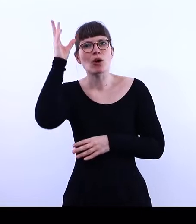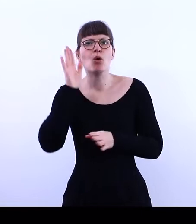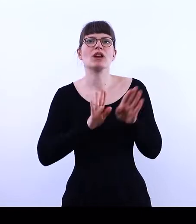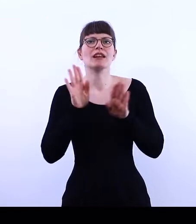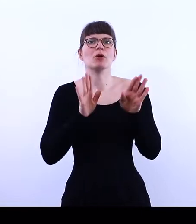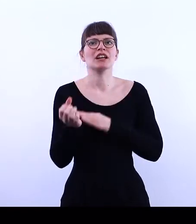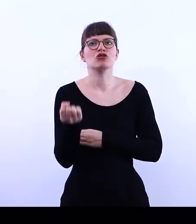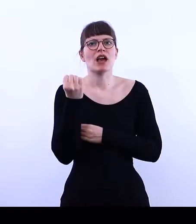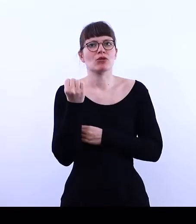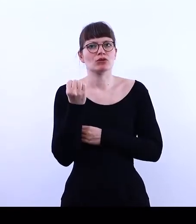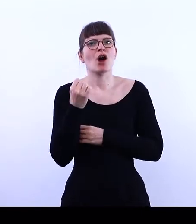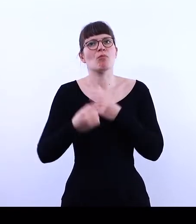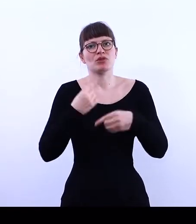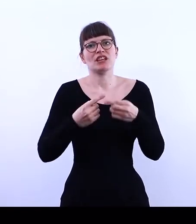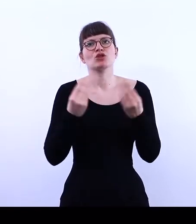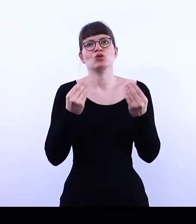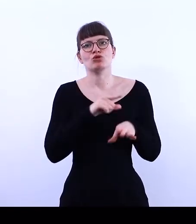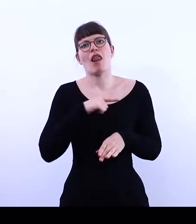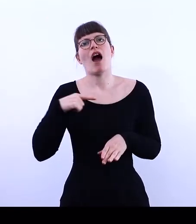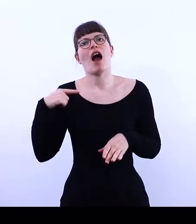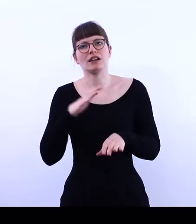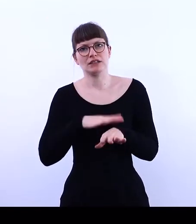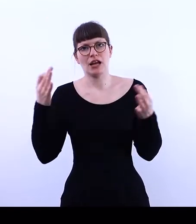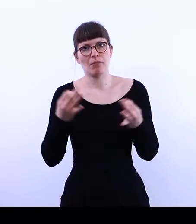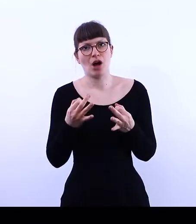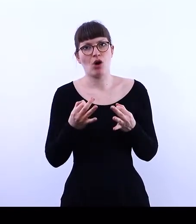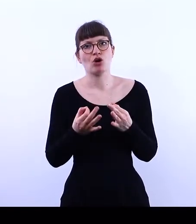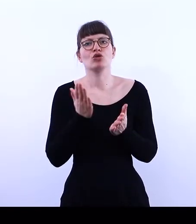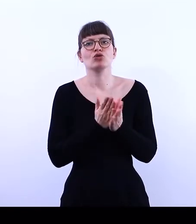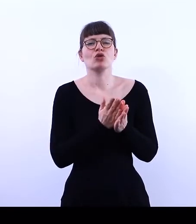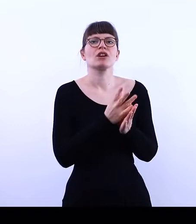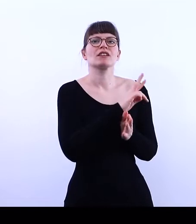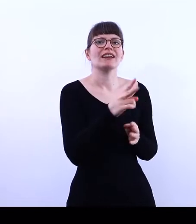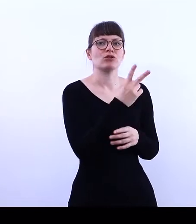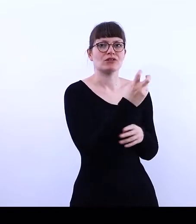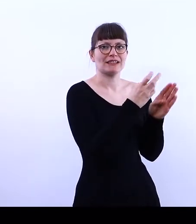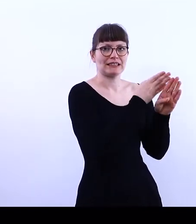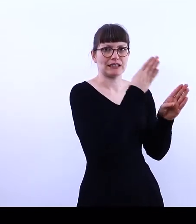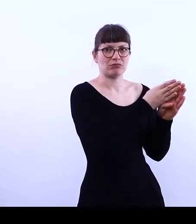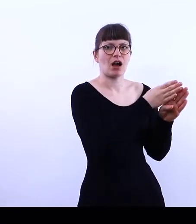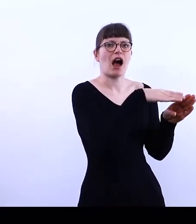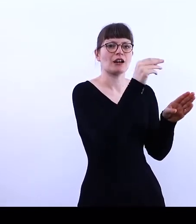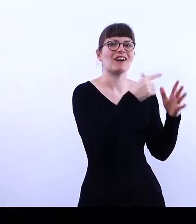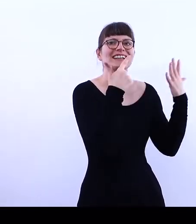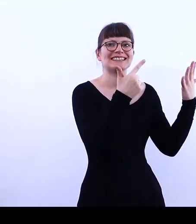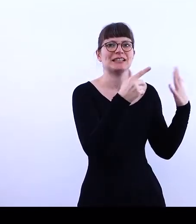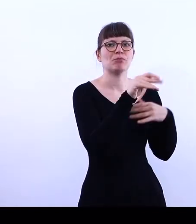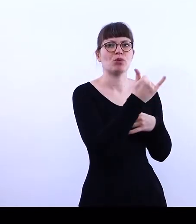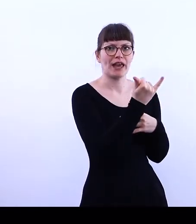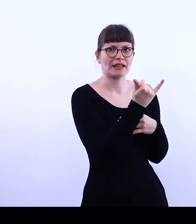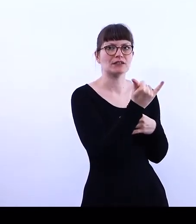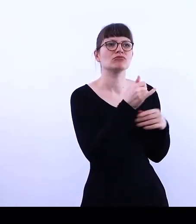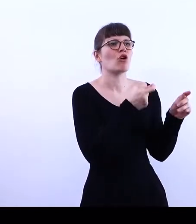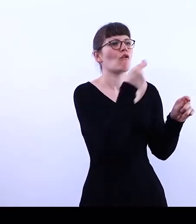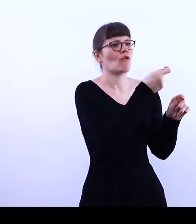das sind lange Prozesse. Das heißt, wir werden oder wir fördern jetzt seit 2020 sieben Projekte mit jeweils bis zu 140.000 Euro im